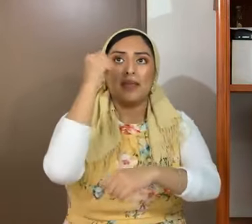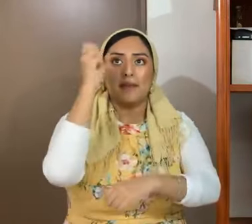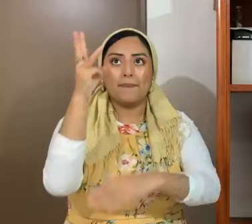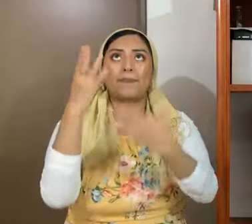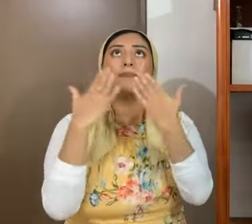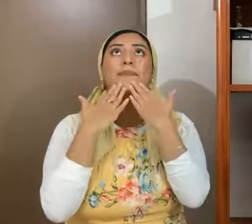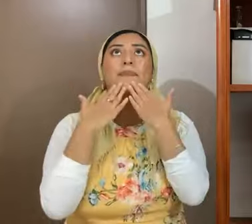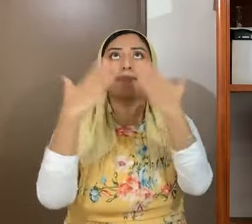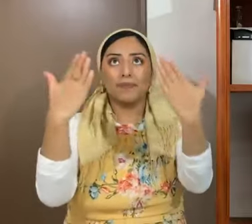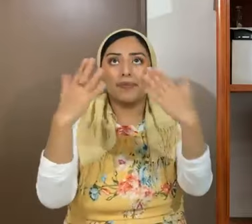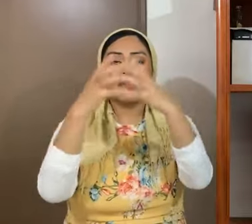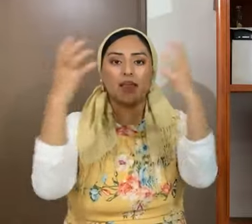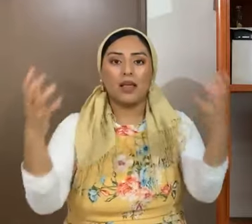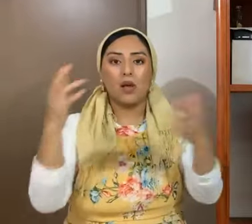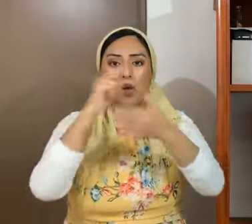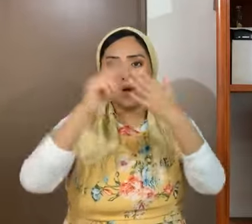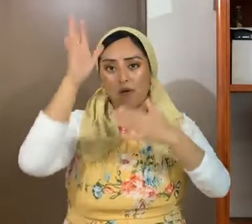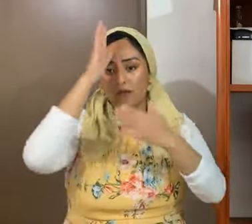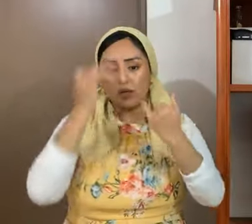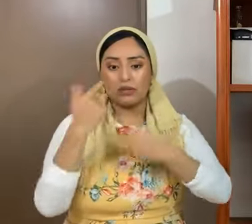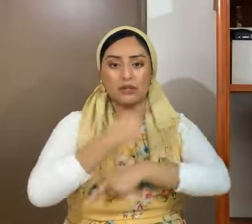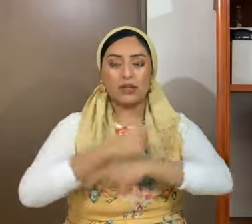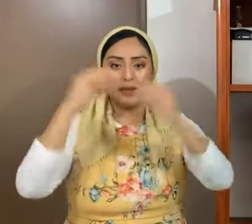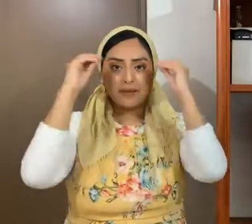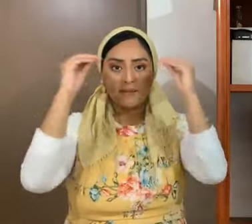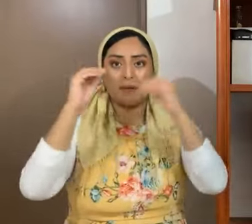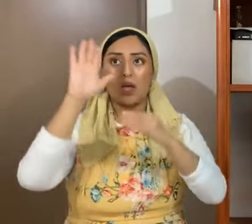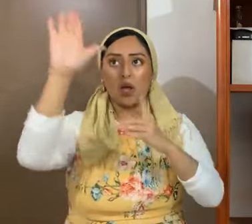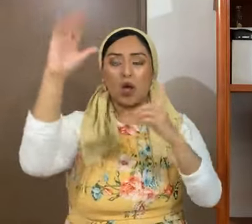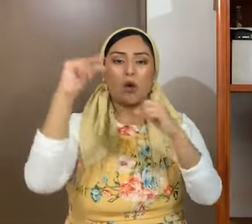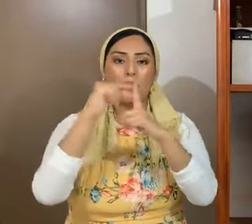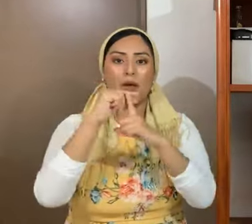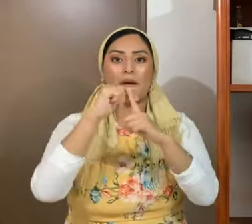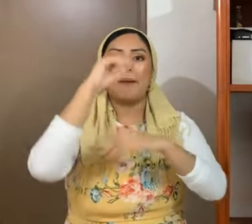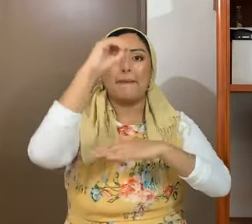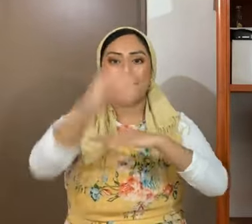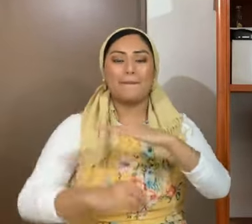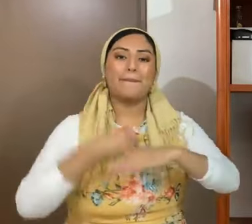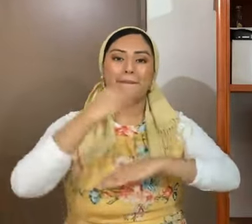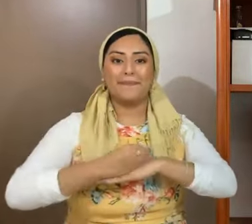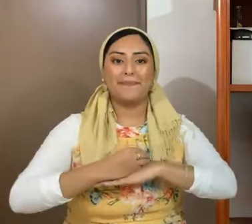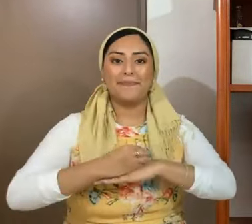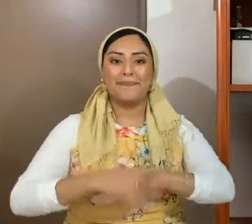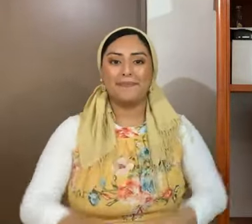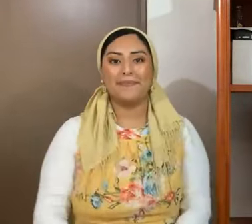te damos gracias, Abba Kadosh, por esta administración de tu palabra. Omen, ve omen, aleluya.